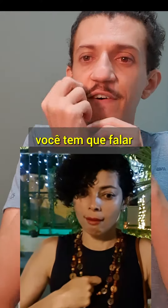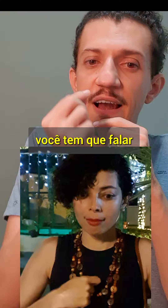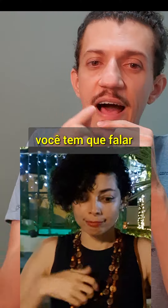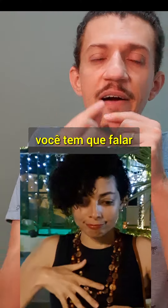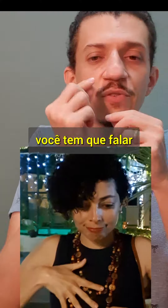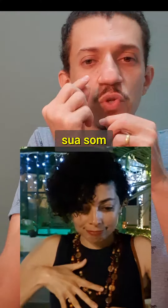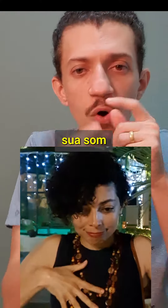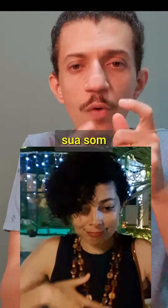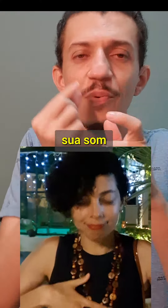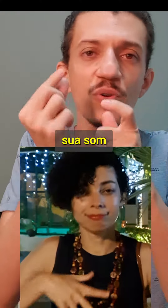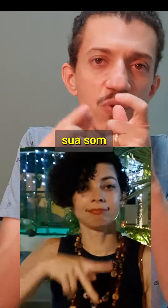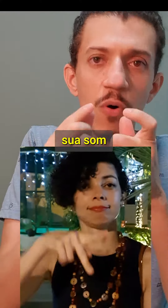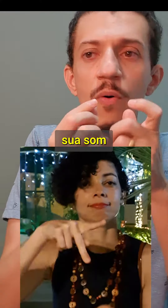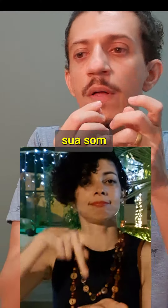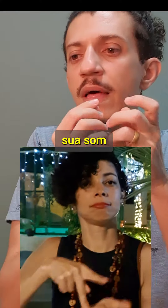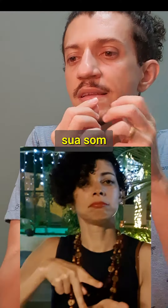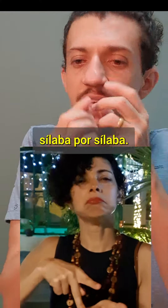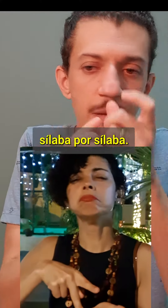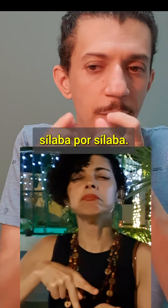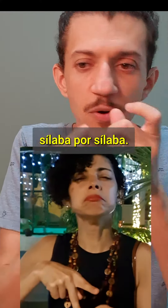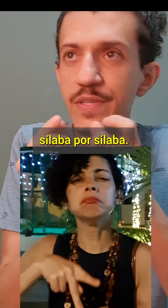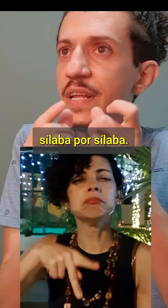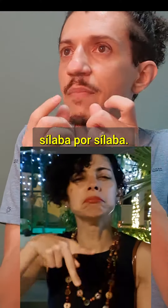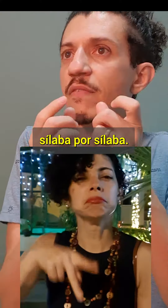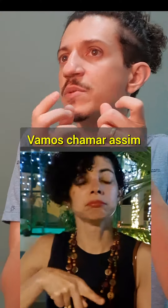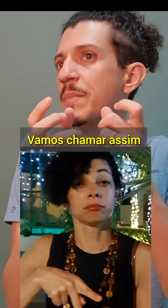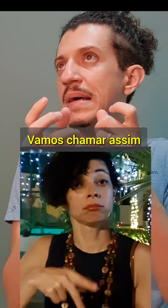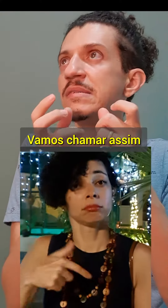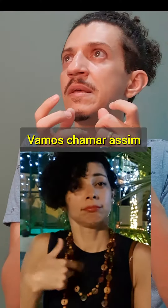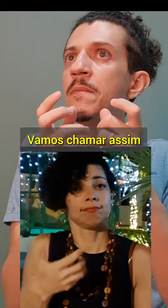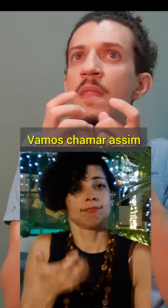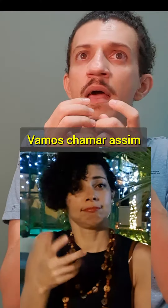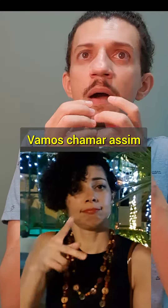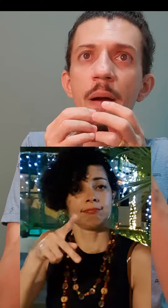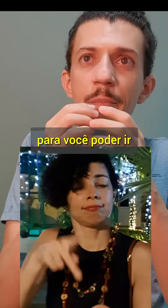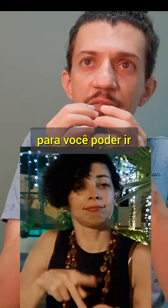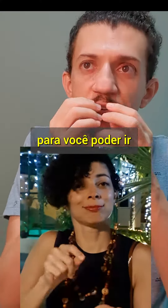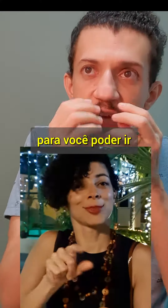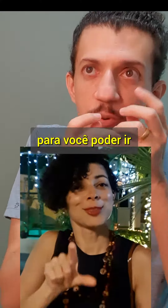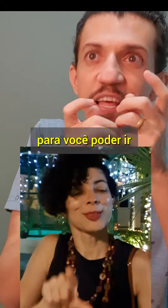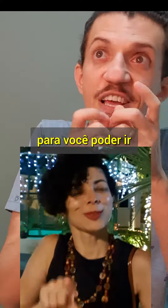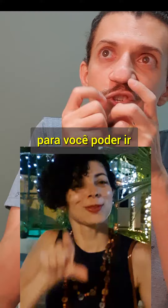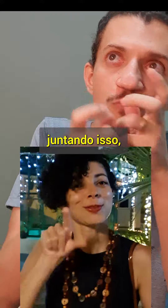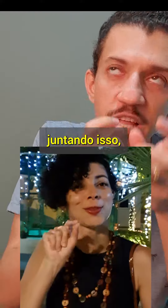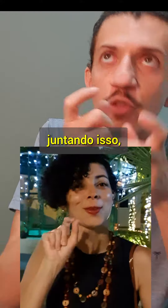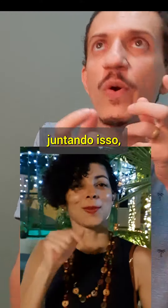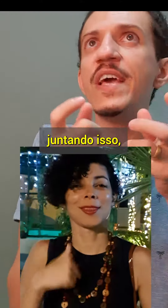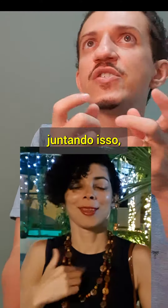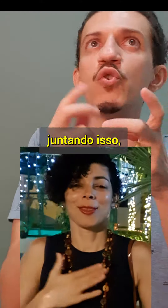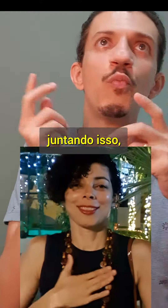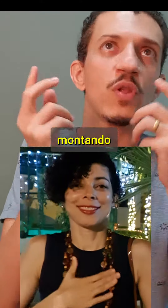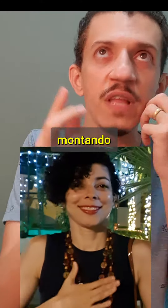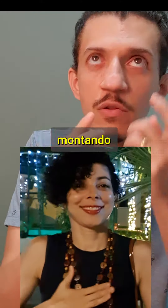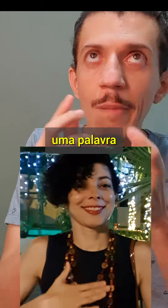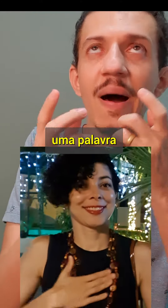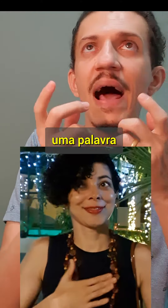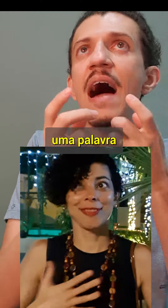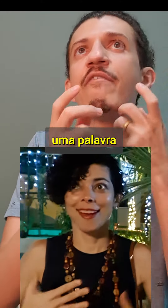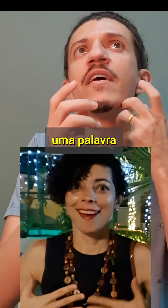falar som por som, sílaba por sílaba, vamos chamar assim, para você poder ir juntando isso, montando uma palavra,